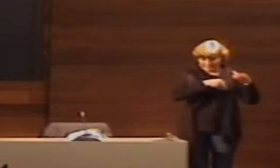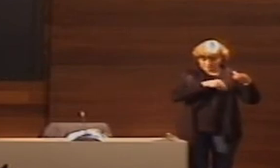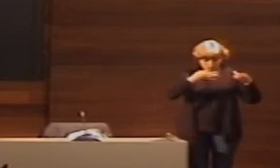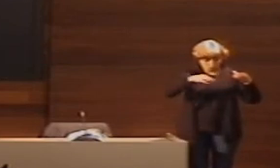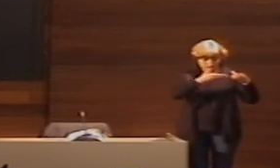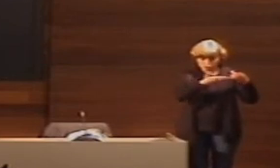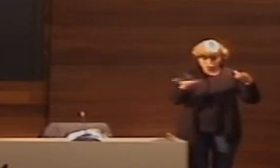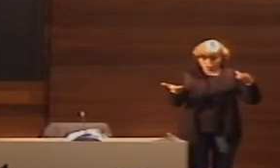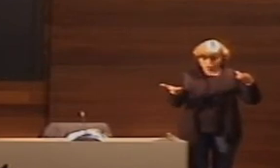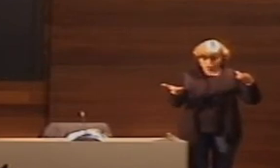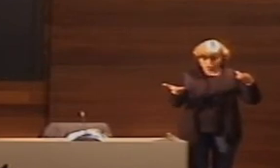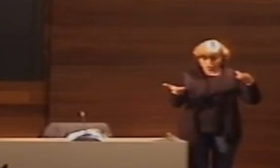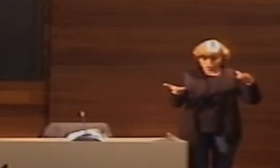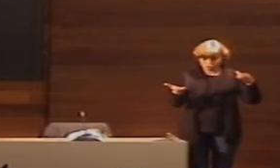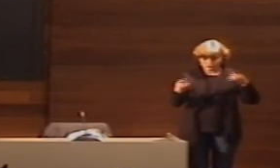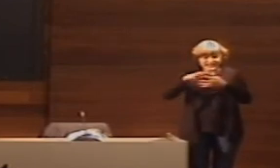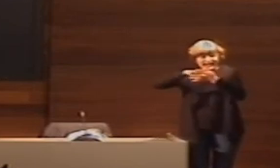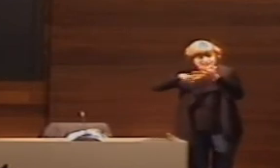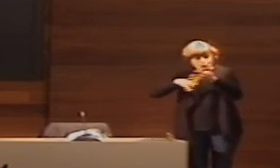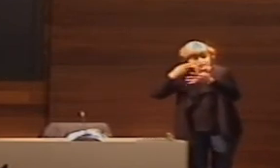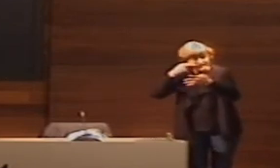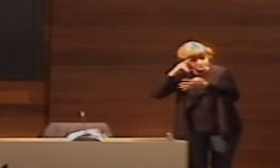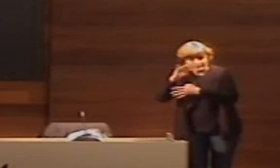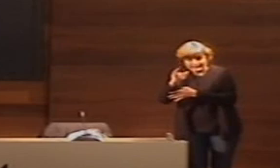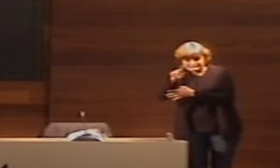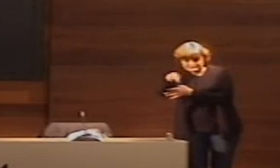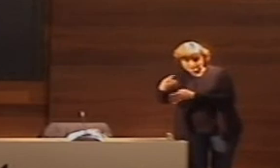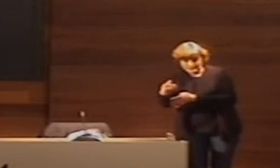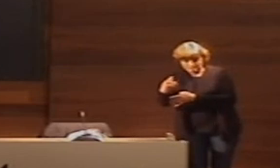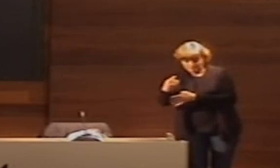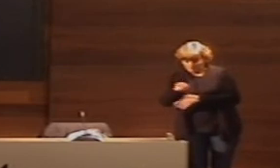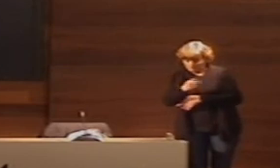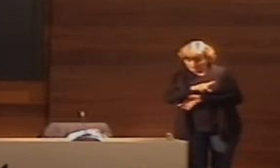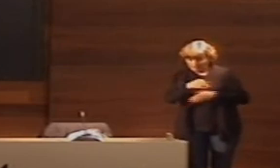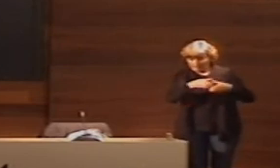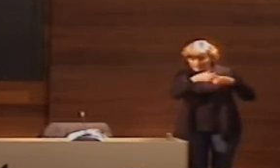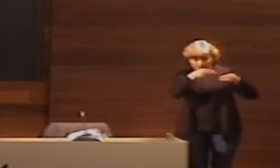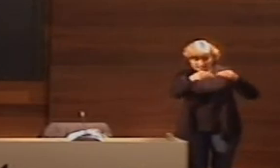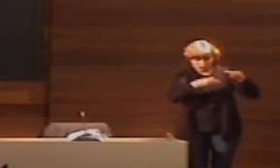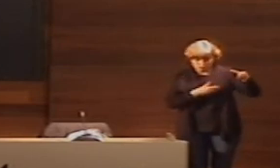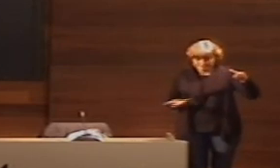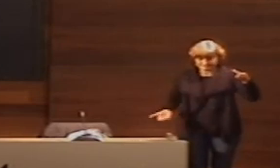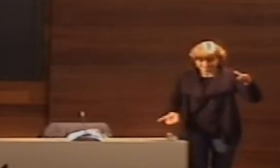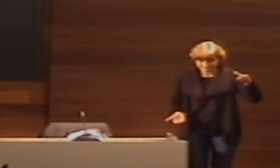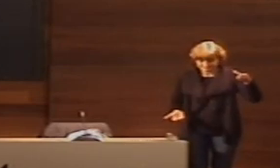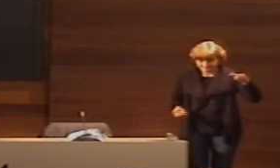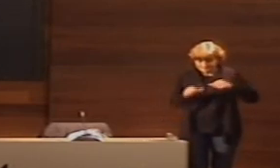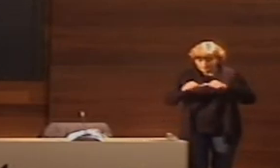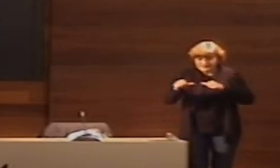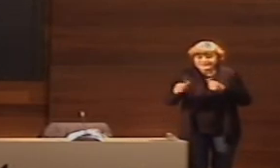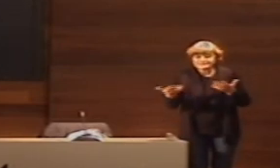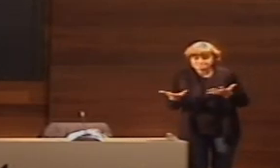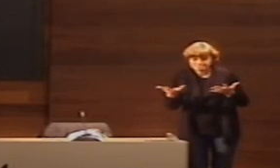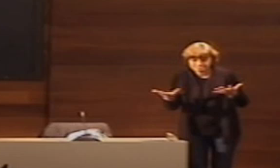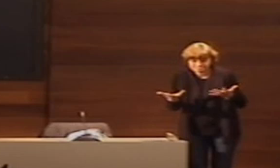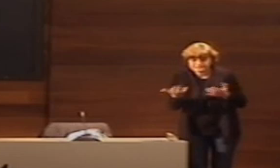Si, al menos yo conozco experiencias de Cataluña, pero me imagino que en otras partes habrá también. Sé también que creo